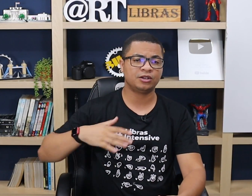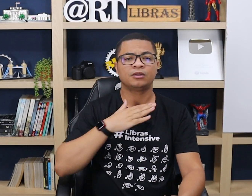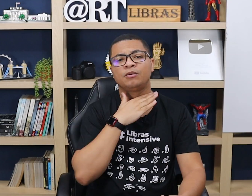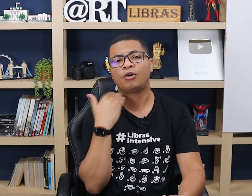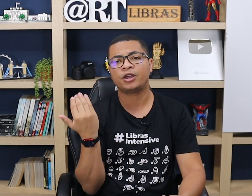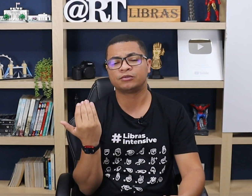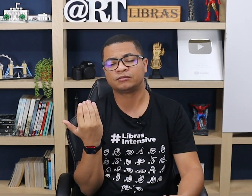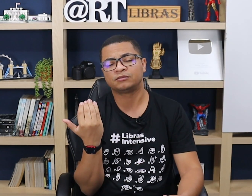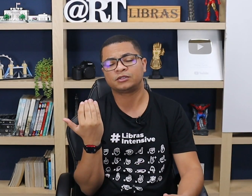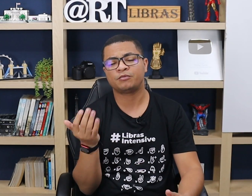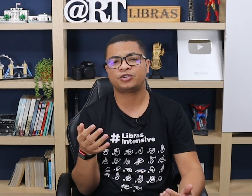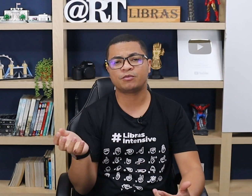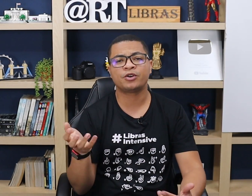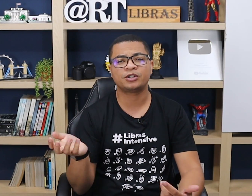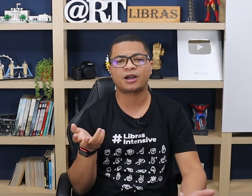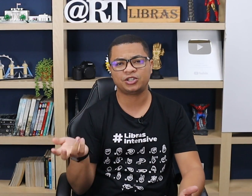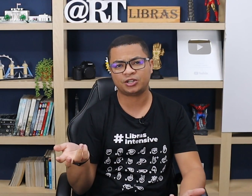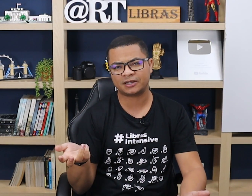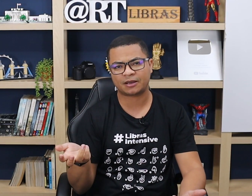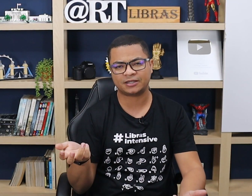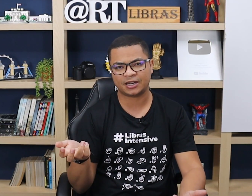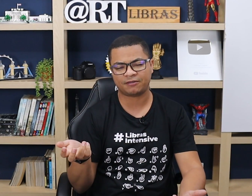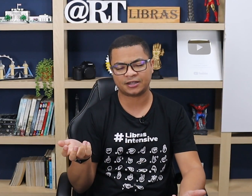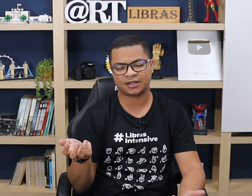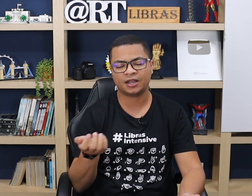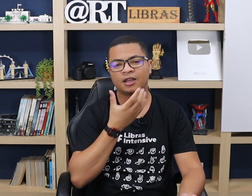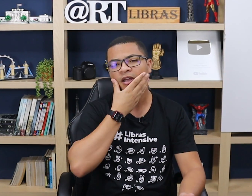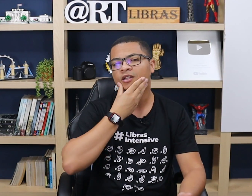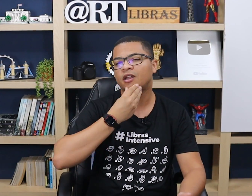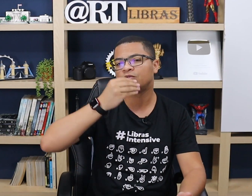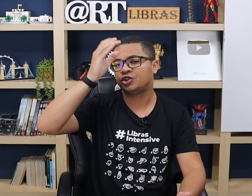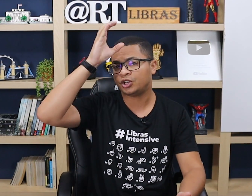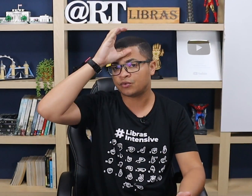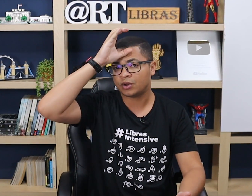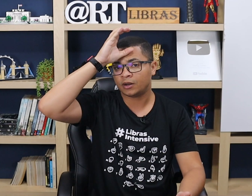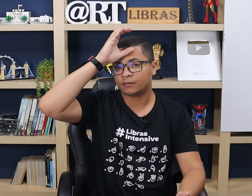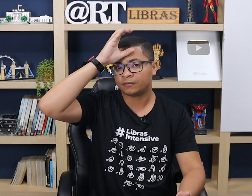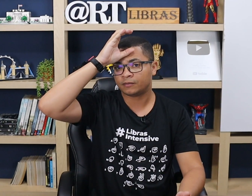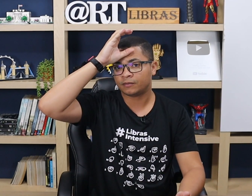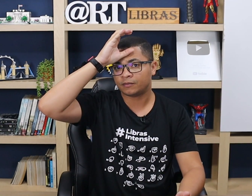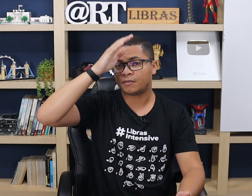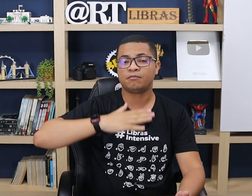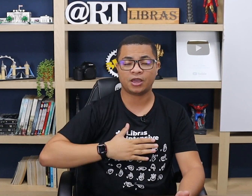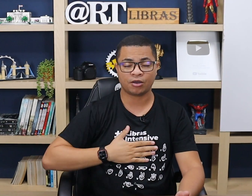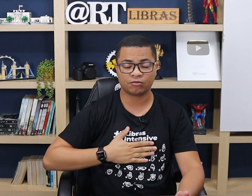morreu então meu tio morreu de hepatite basicamente seria a frase né então tio meu